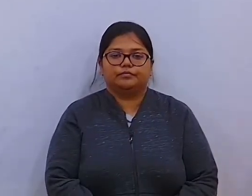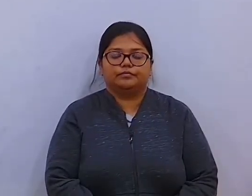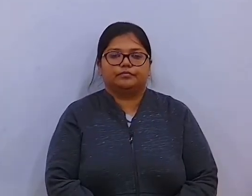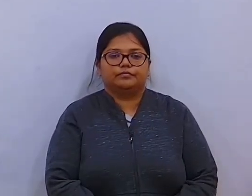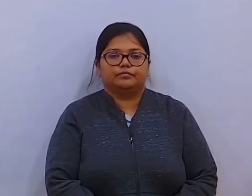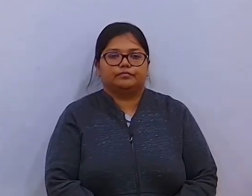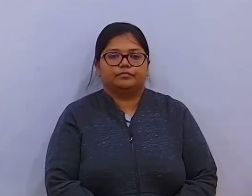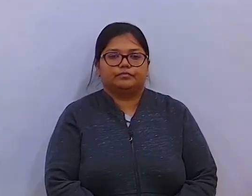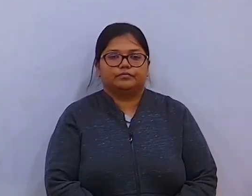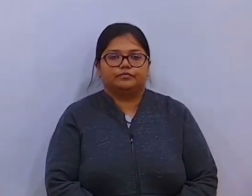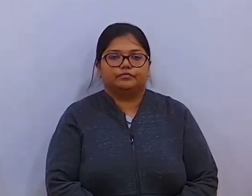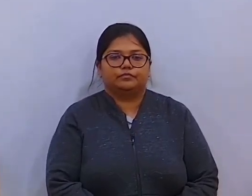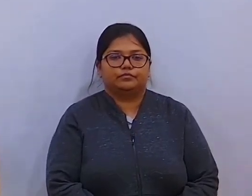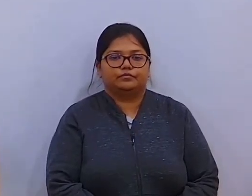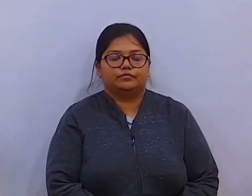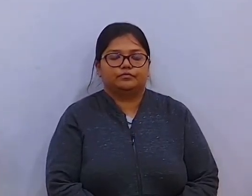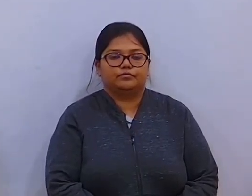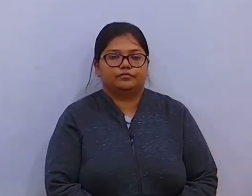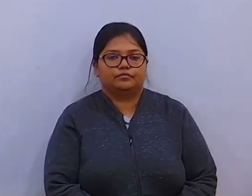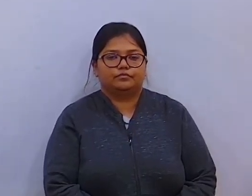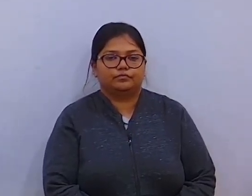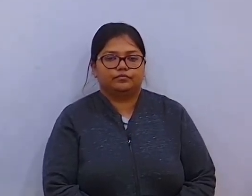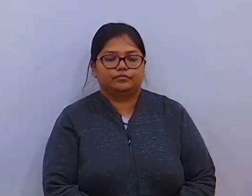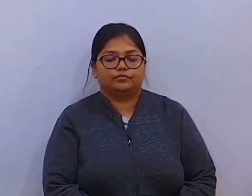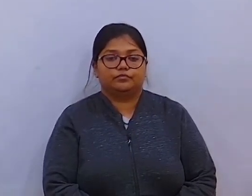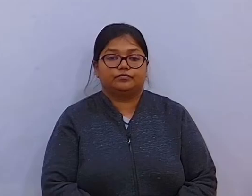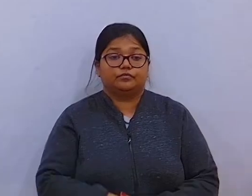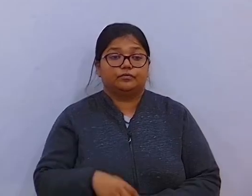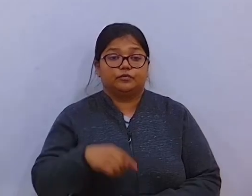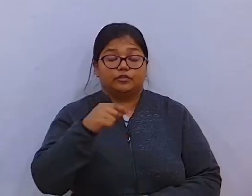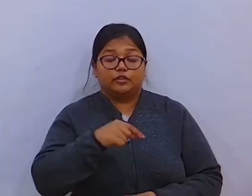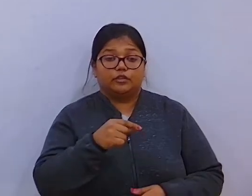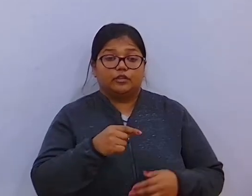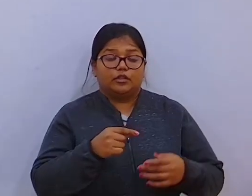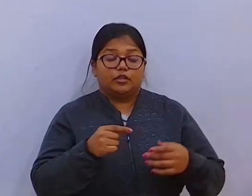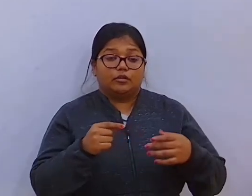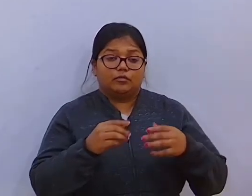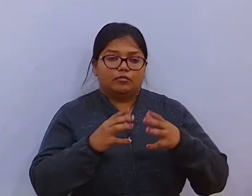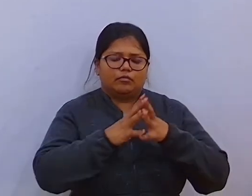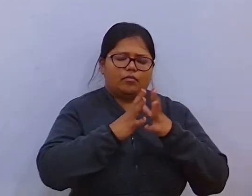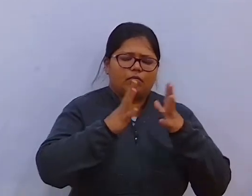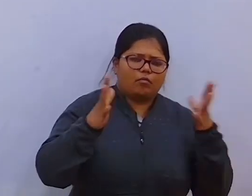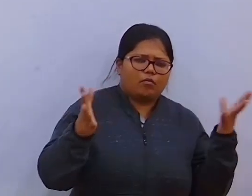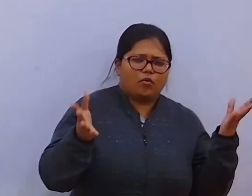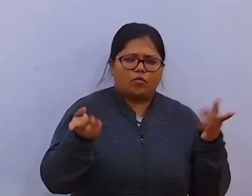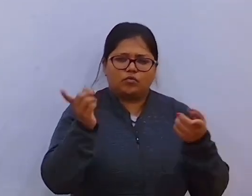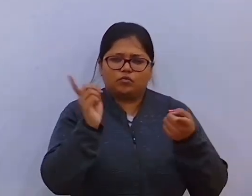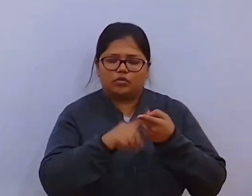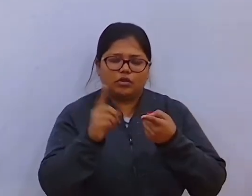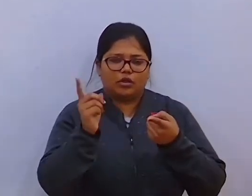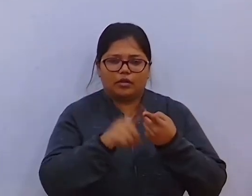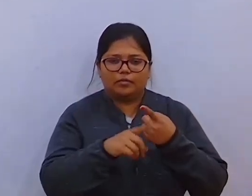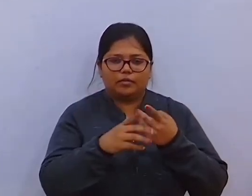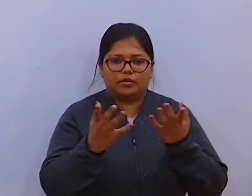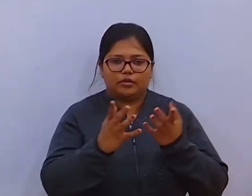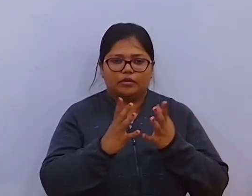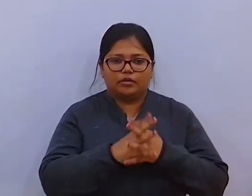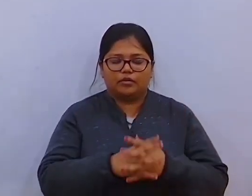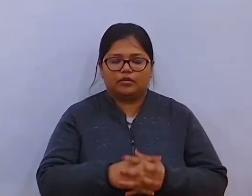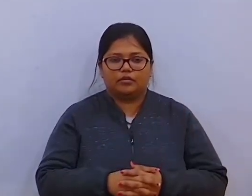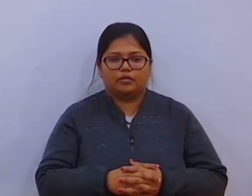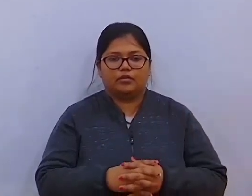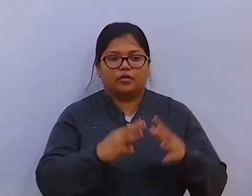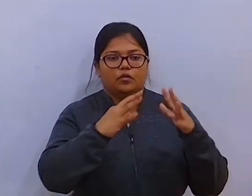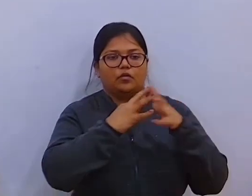प्रभावित करती है। और सबसे ज़्यादा प्रभावित करने वाली जो चीज़ है वो कौन सी होगी, वो होगी पवने है ना,